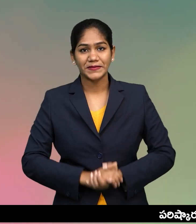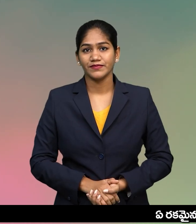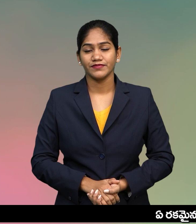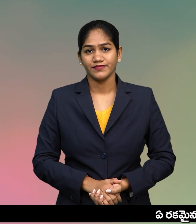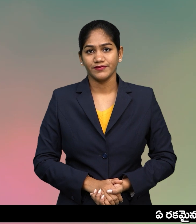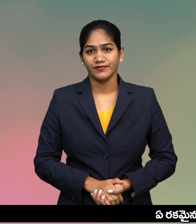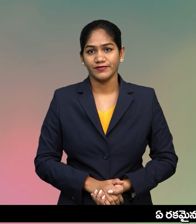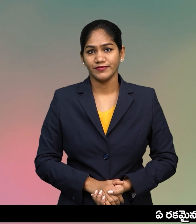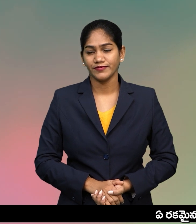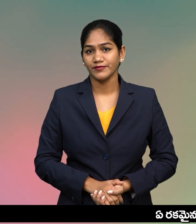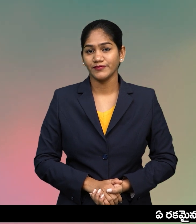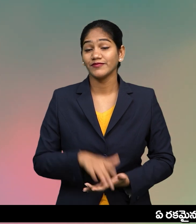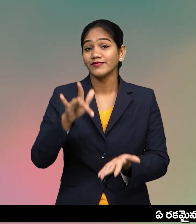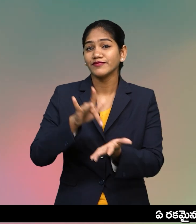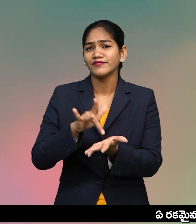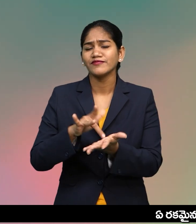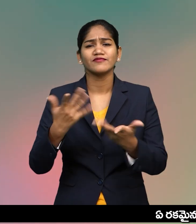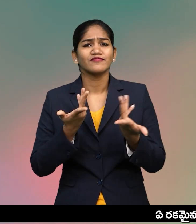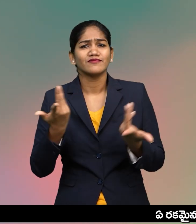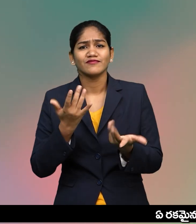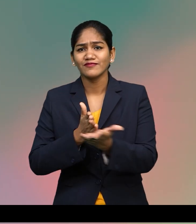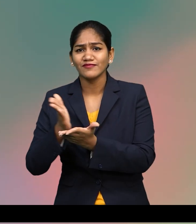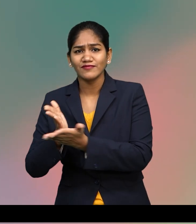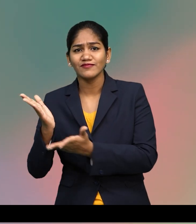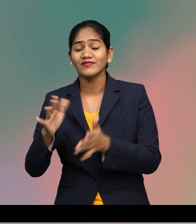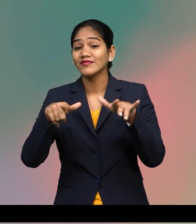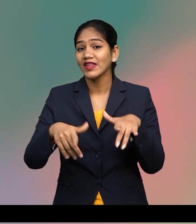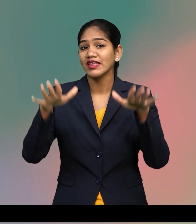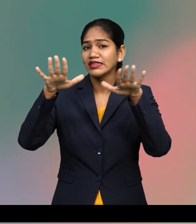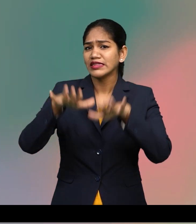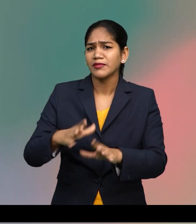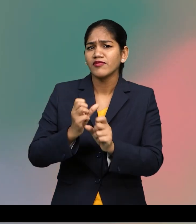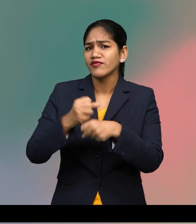ఏ రకమైన ప్రదేశాలు స్థిర నివాసాలుగా ఏర్పడతాయి?